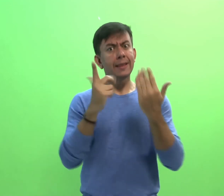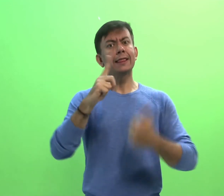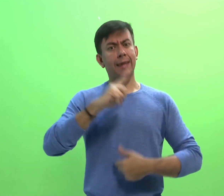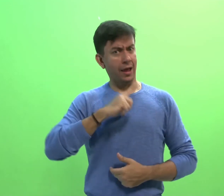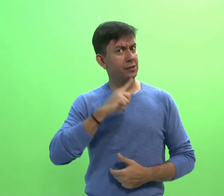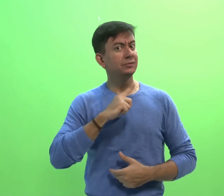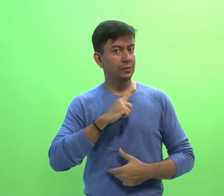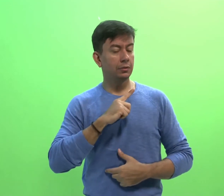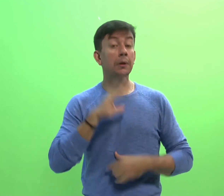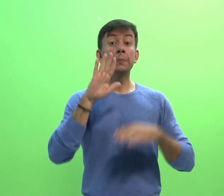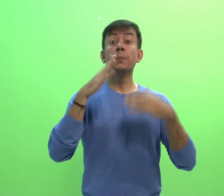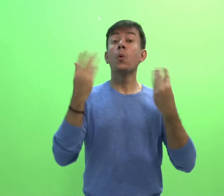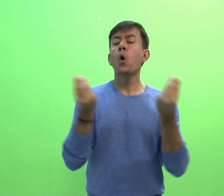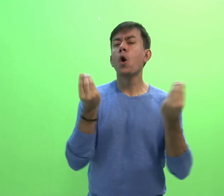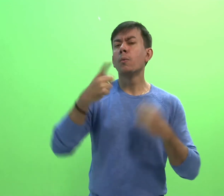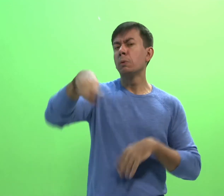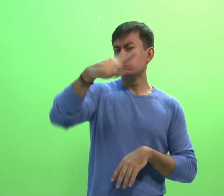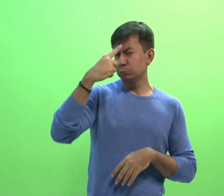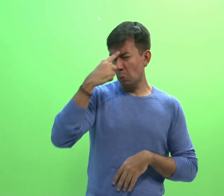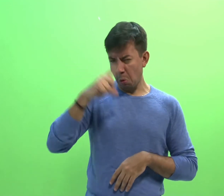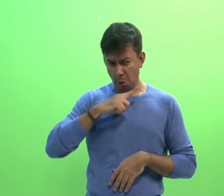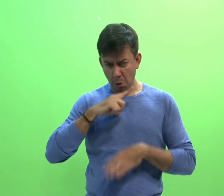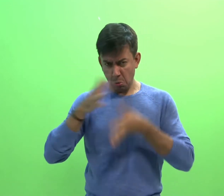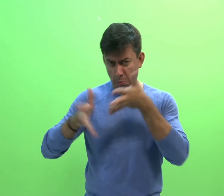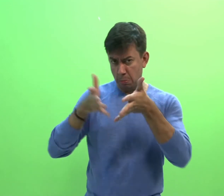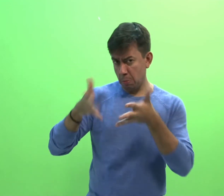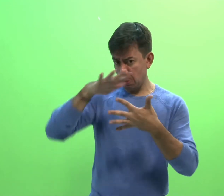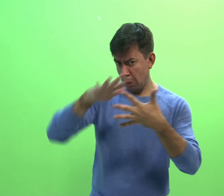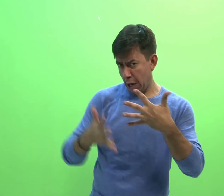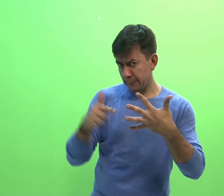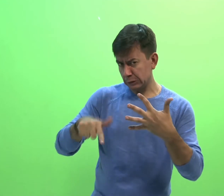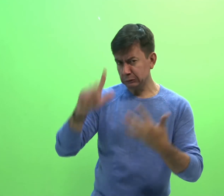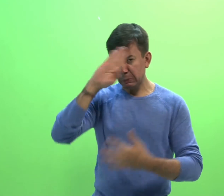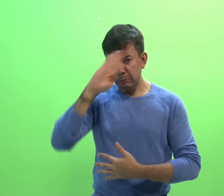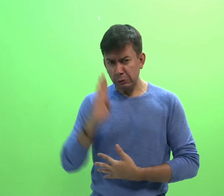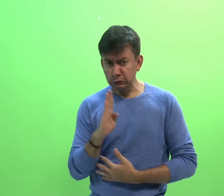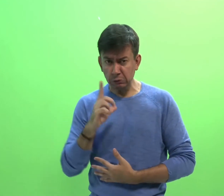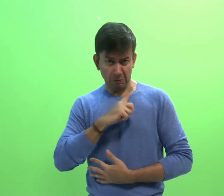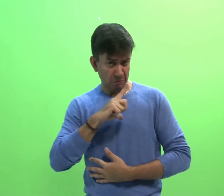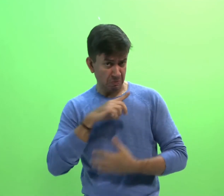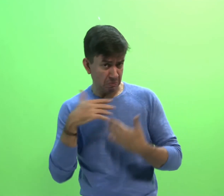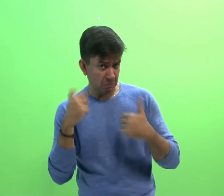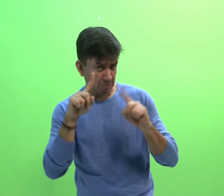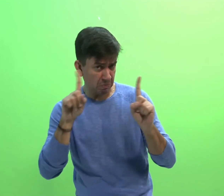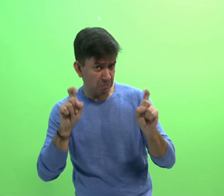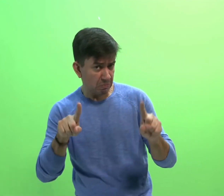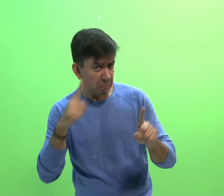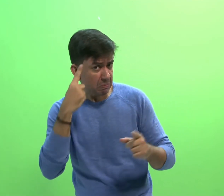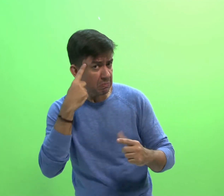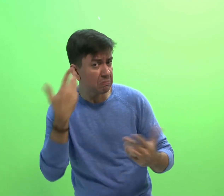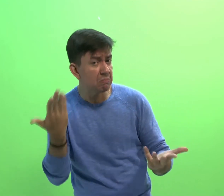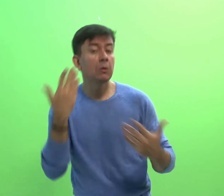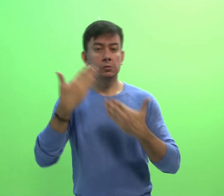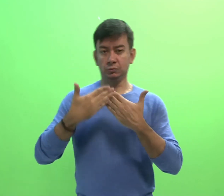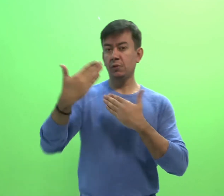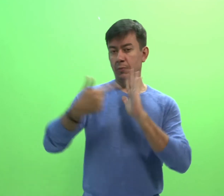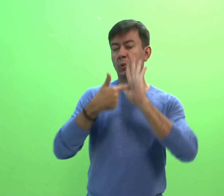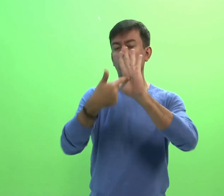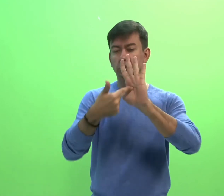Então perceberam que a língua de sinais possui também par mínimo. Talvez vocês pensem que a Libras não venha a